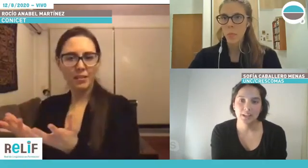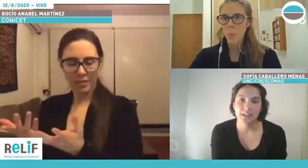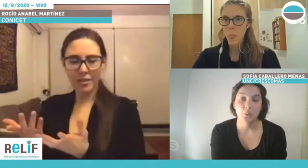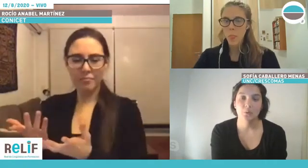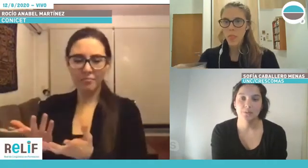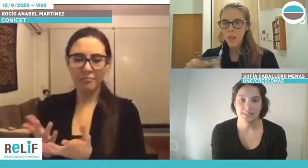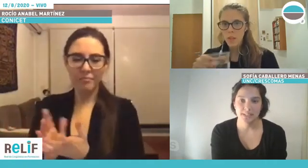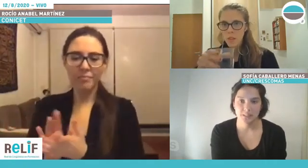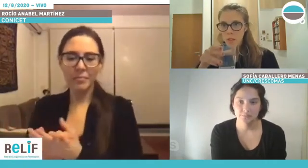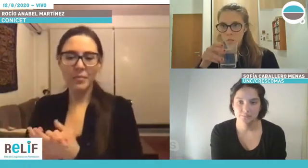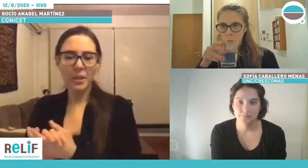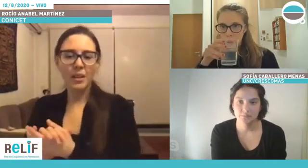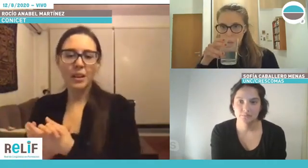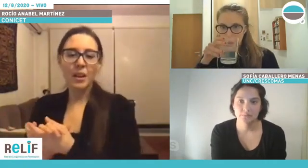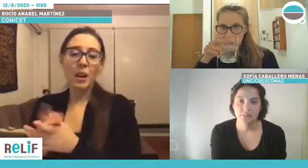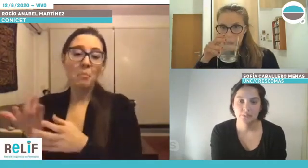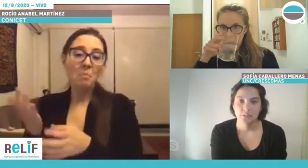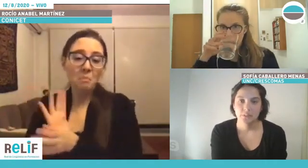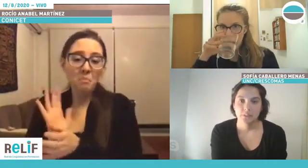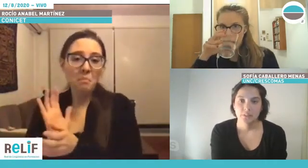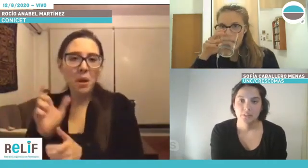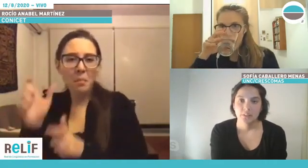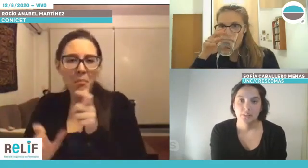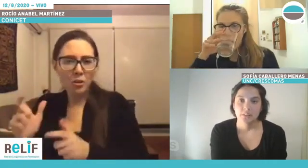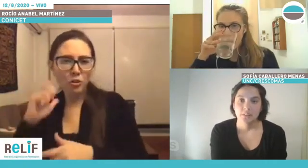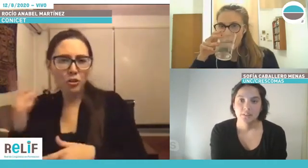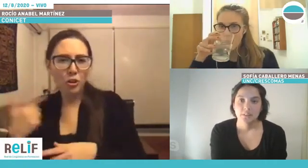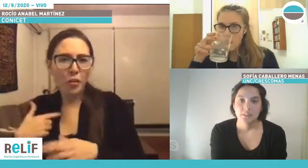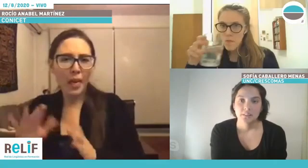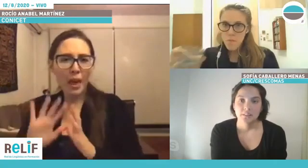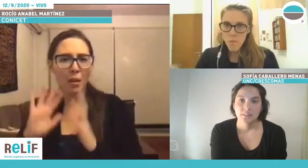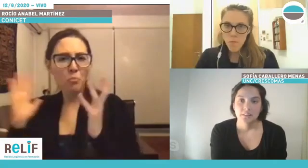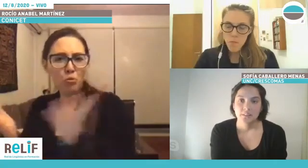lengua y que es una lengua universal.